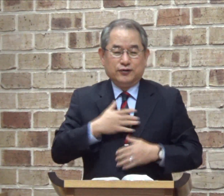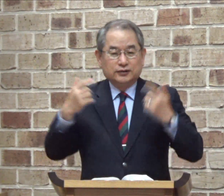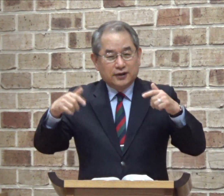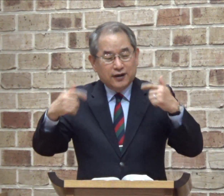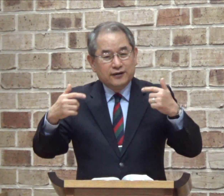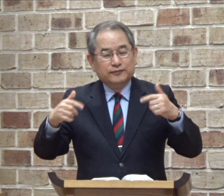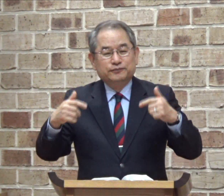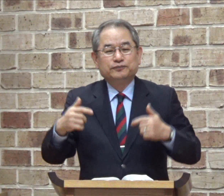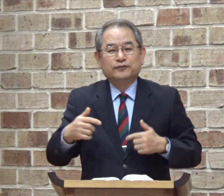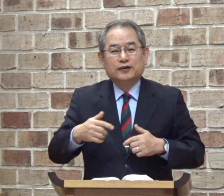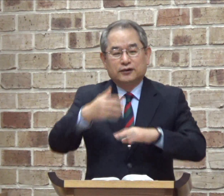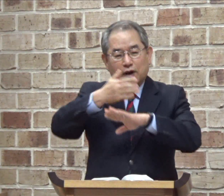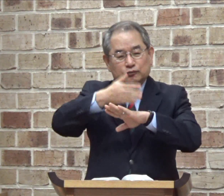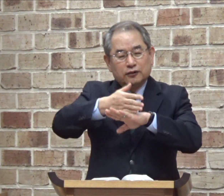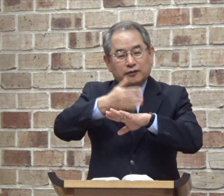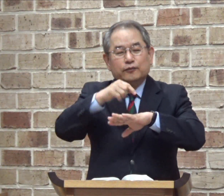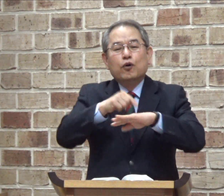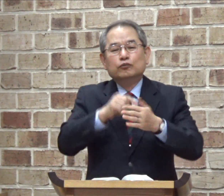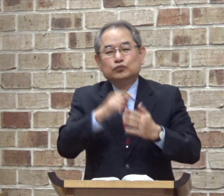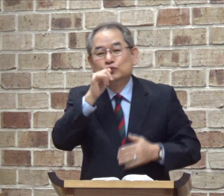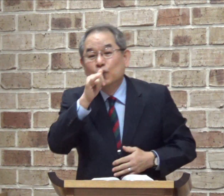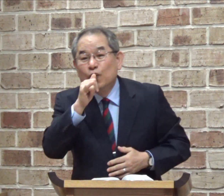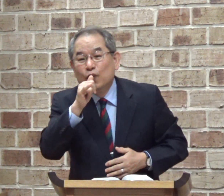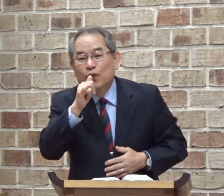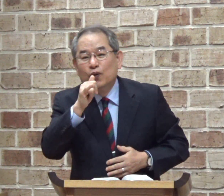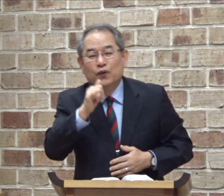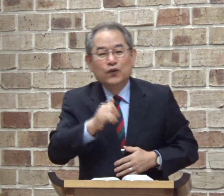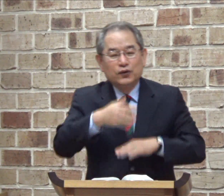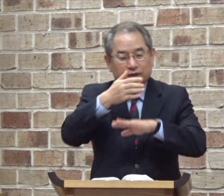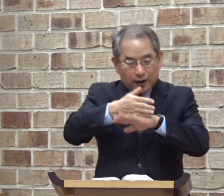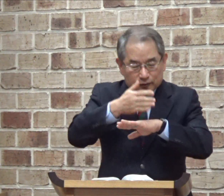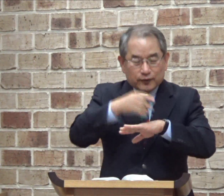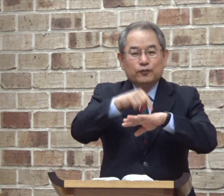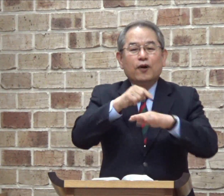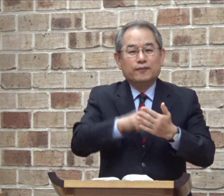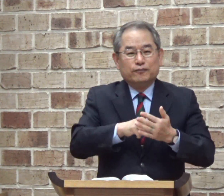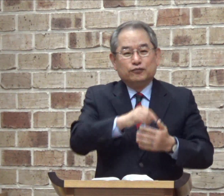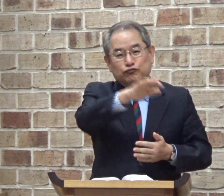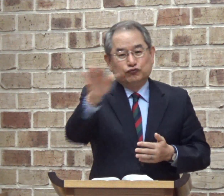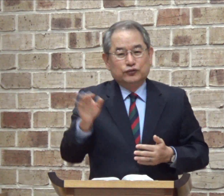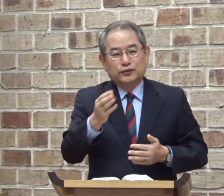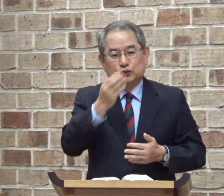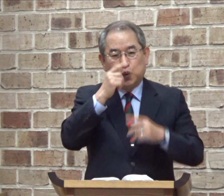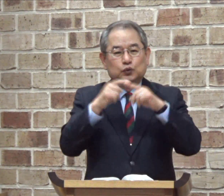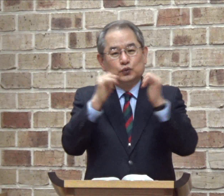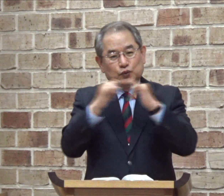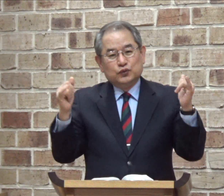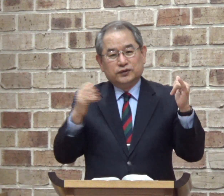이곳에 있다가 다시 서산에서 15년 동안 있다가 다시 서울농화교회 와서 담임 목회자로 여러분과 함께